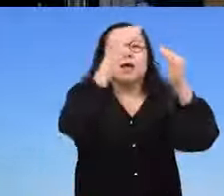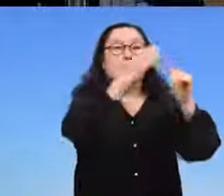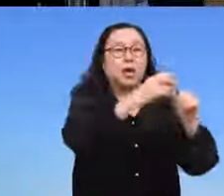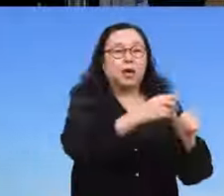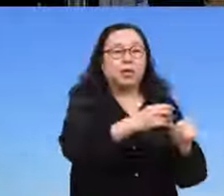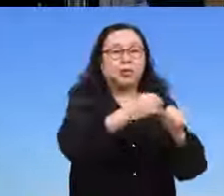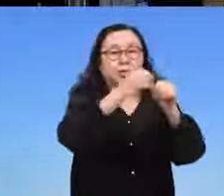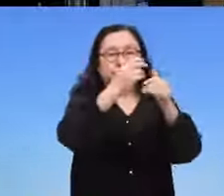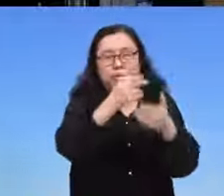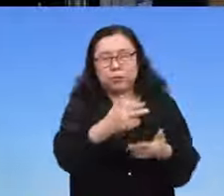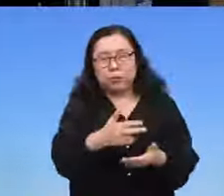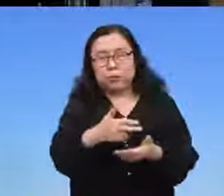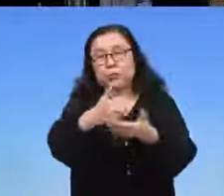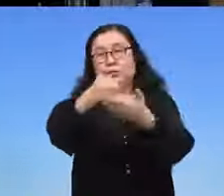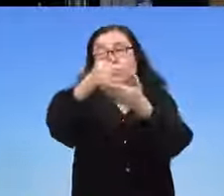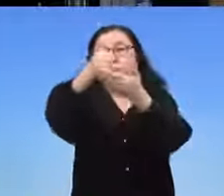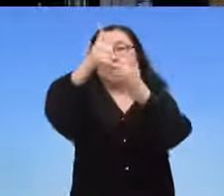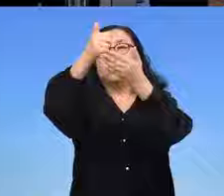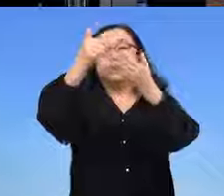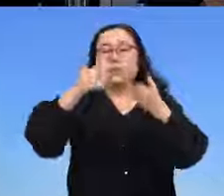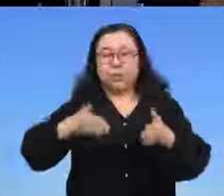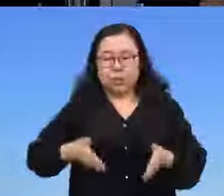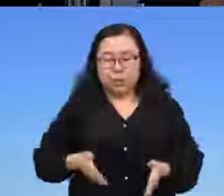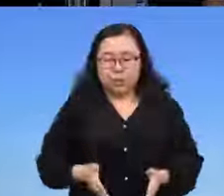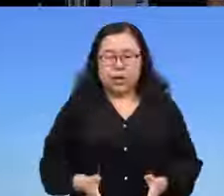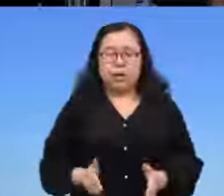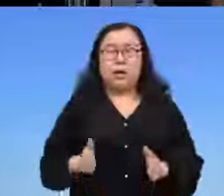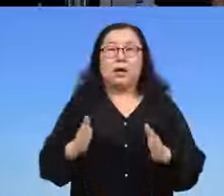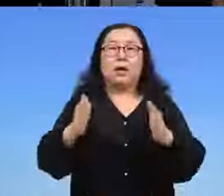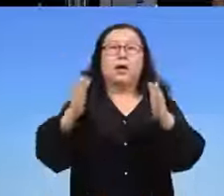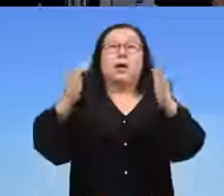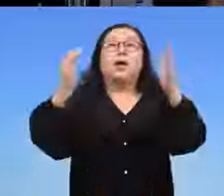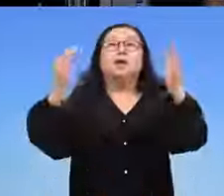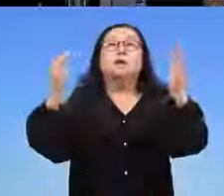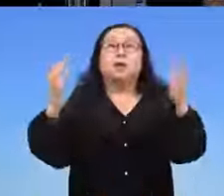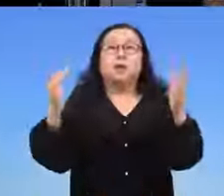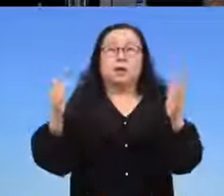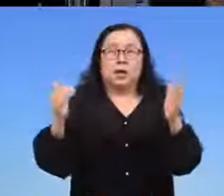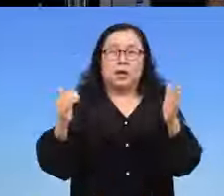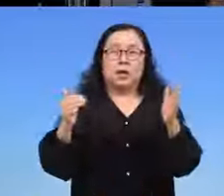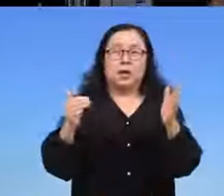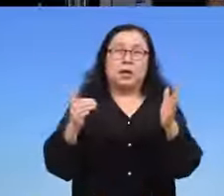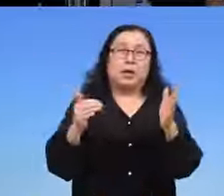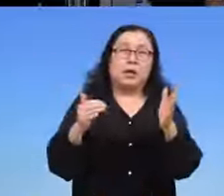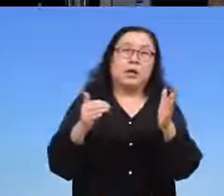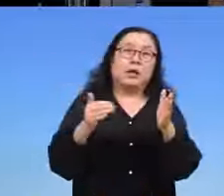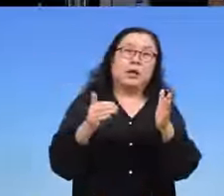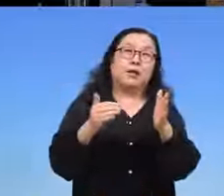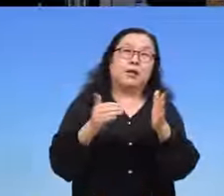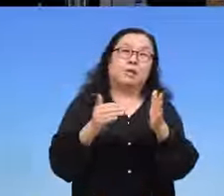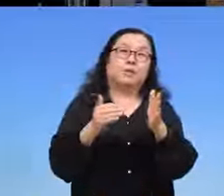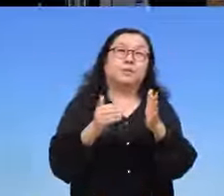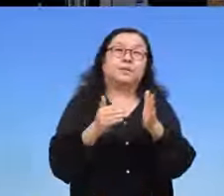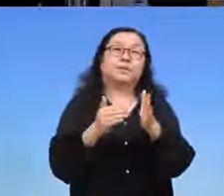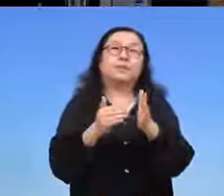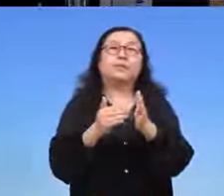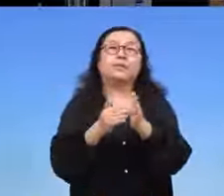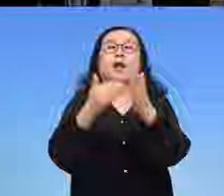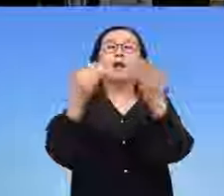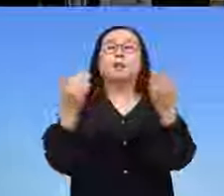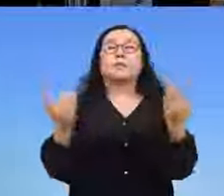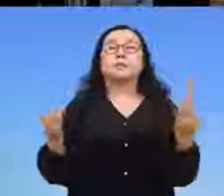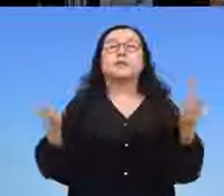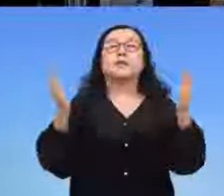절하세. 구주. 우리 마지막으로 다 자리에 일어나셔서 뜨겁게 주님을